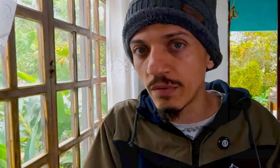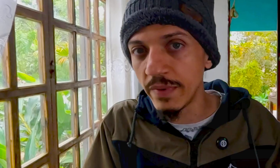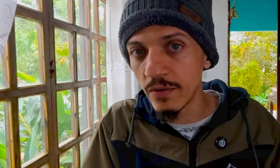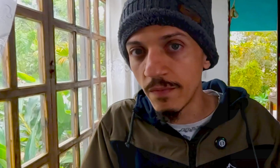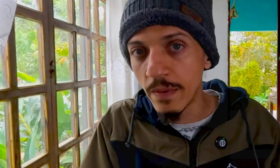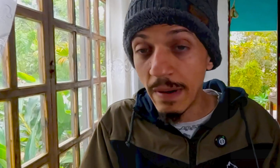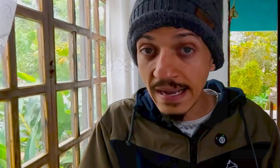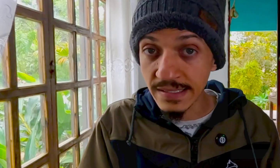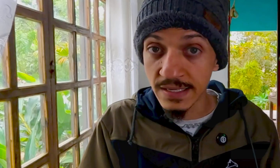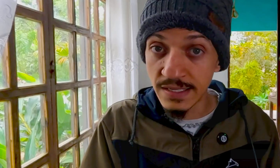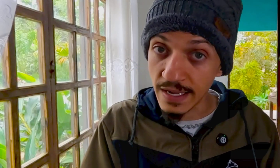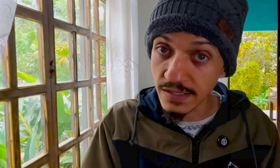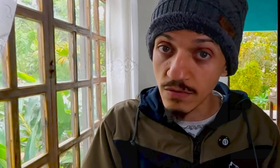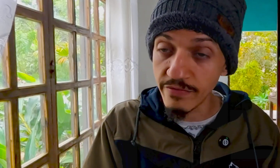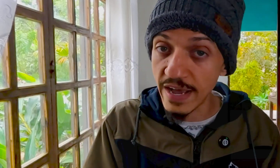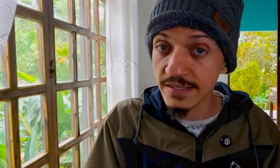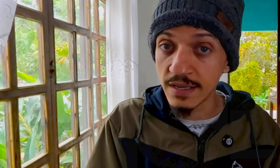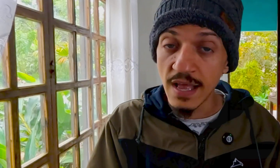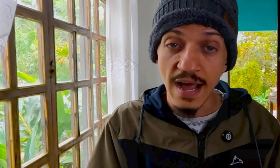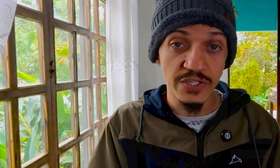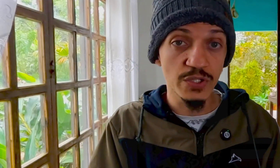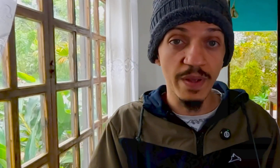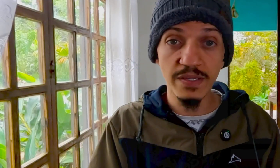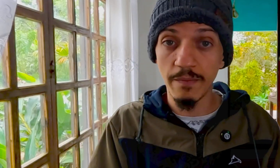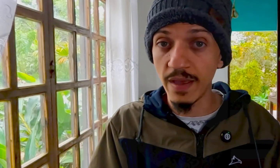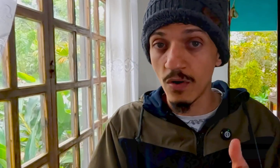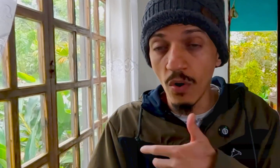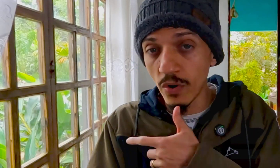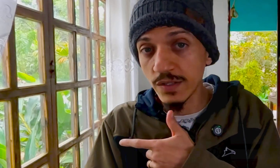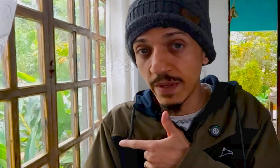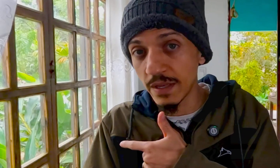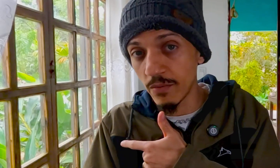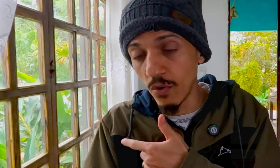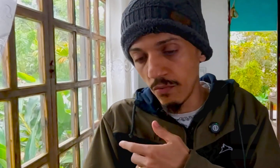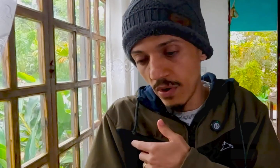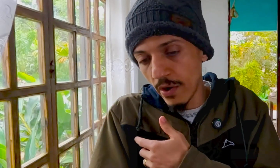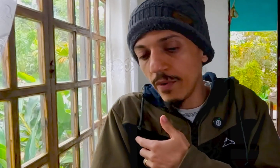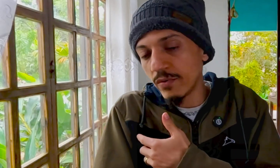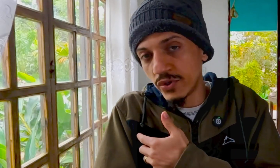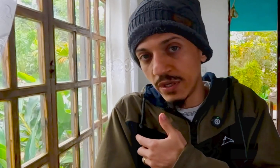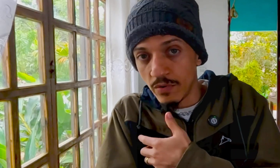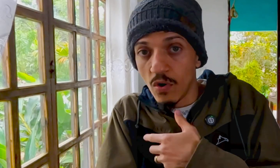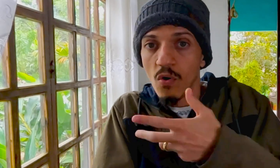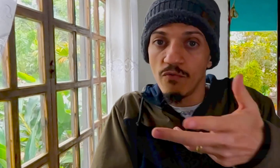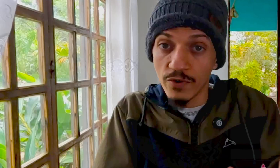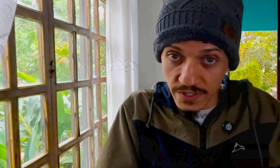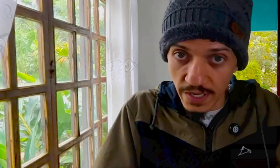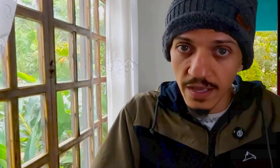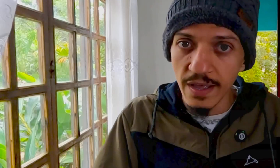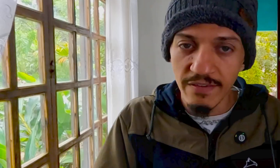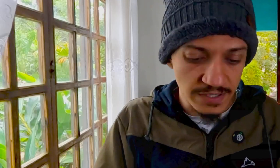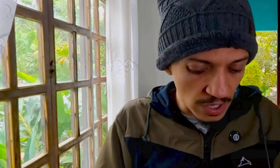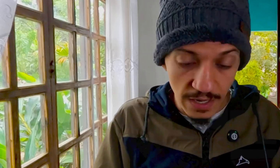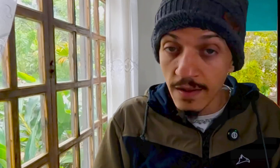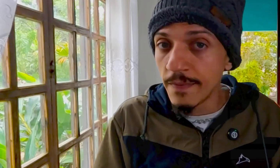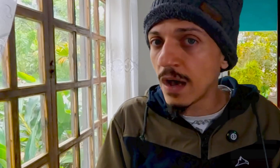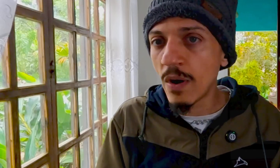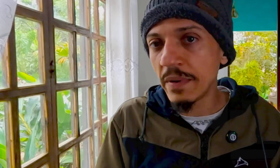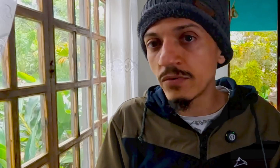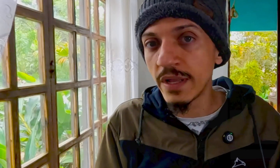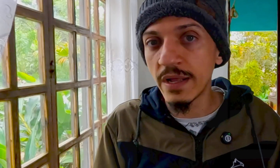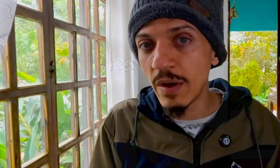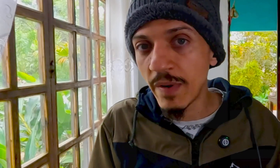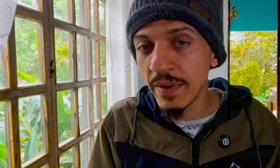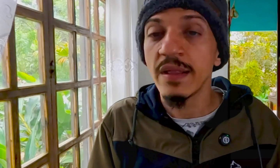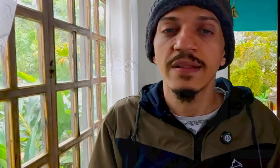mentoria comigo. Mas, se nessa conversa a gente perceber, ou eu e meu time, ou você, fala assim, olha, não,